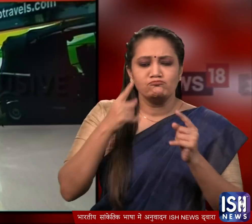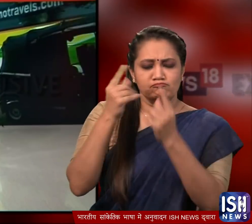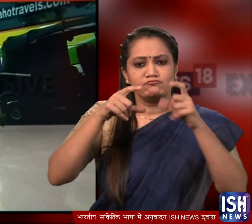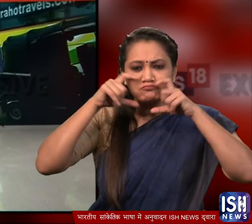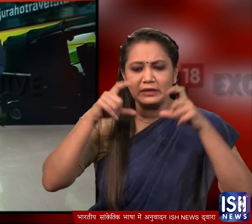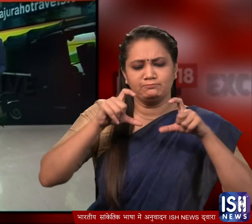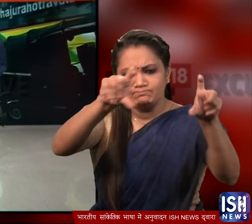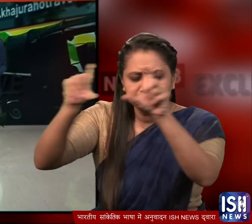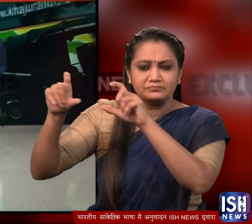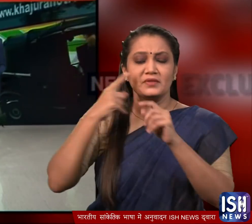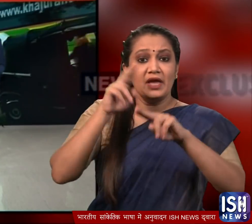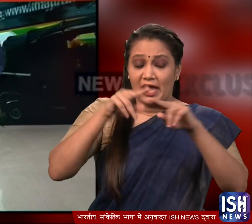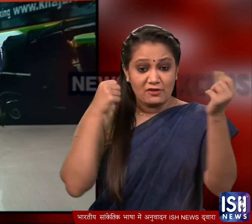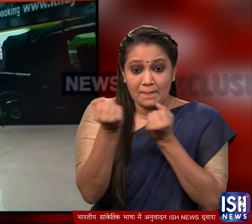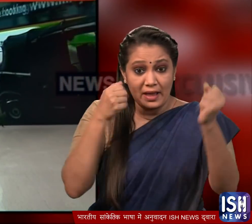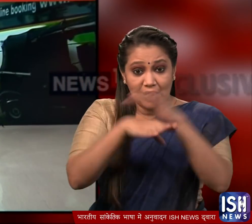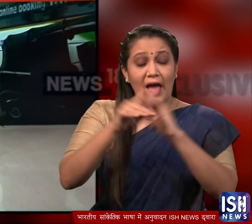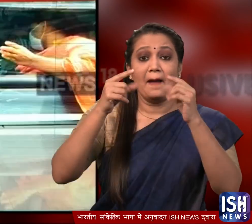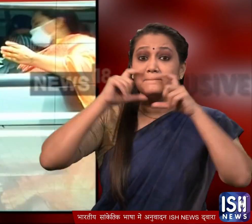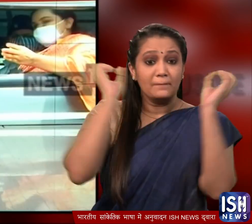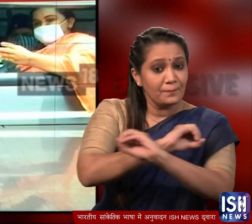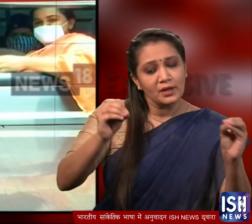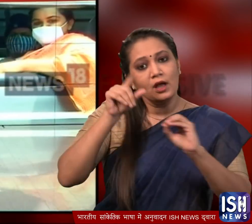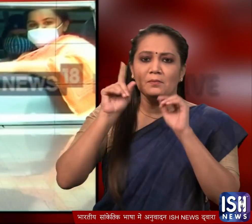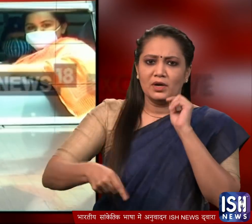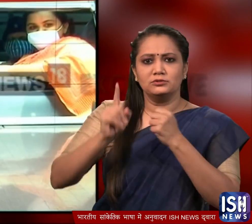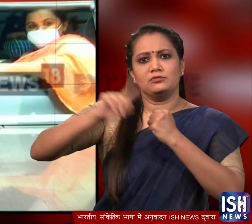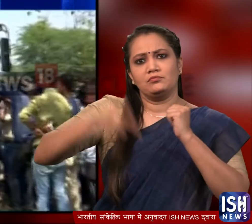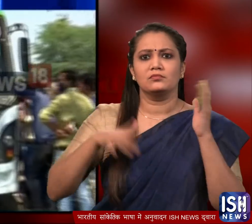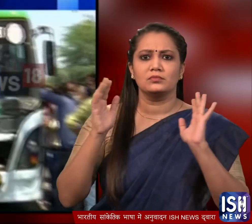यह ऐलान किया कि बिना मास्क के यात्रियों को बैठाने वाली बसों पर कार्रवाई की जाएगी,